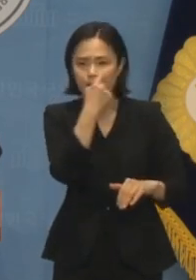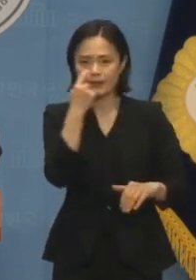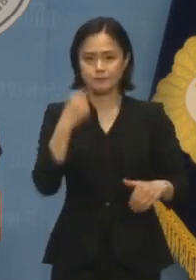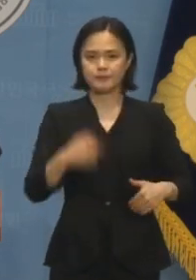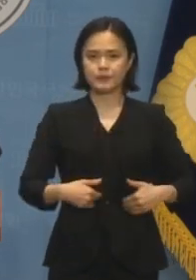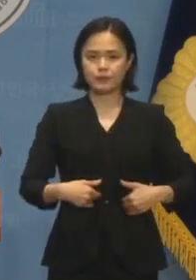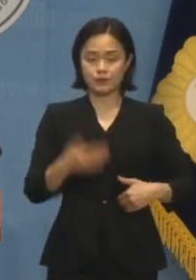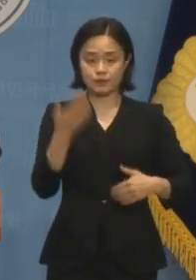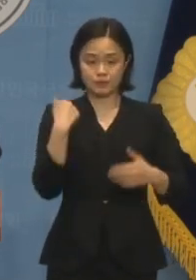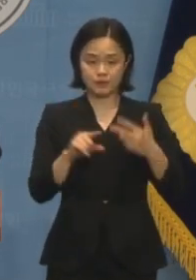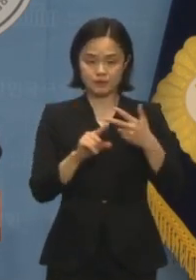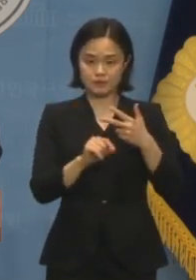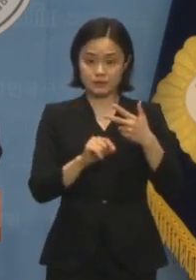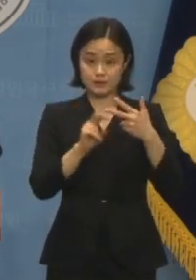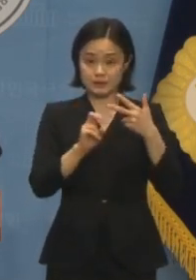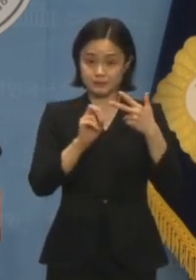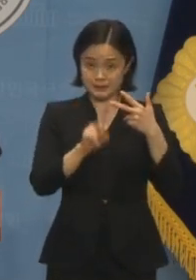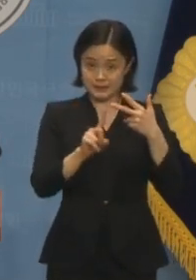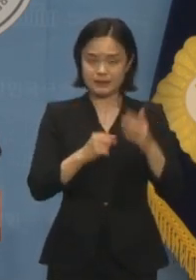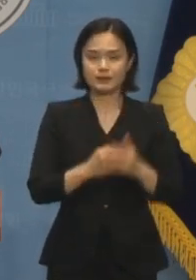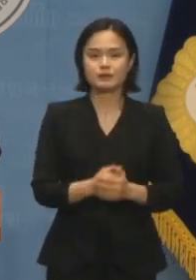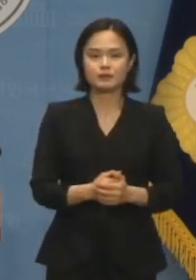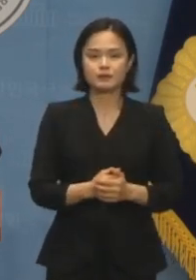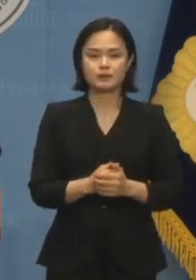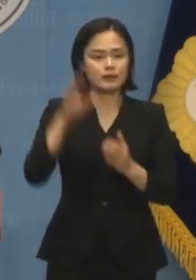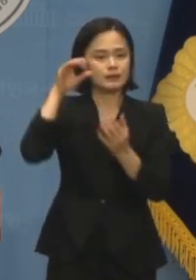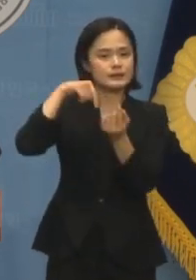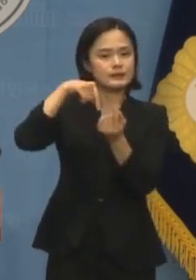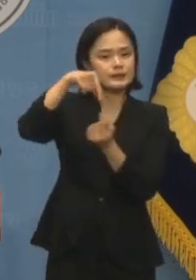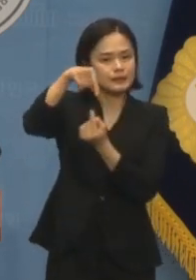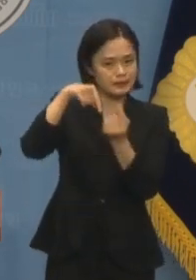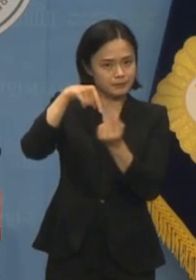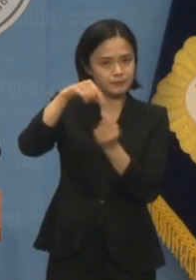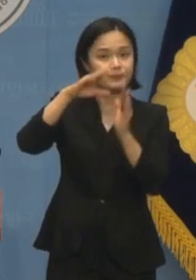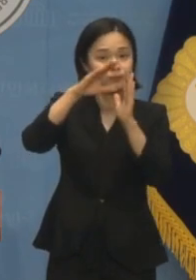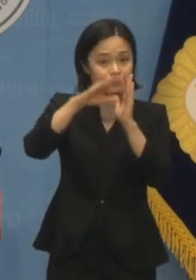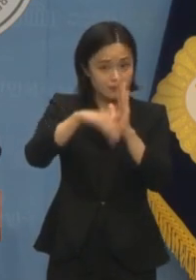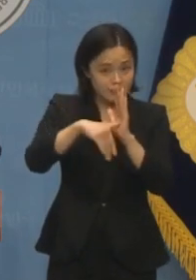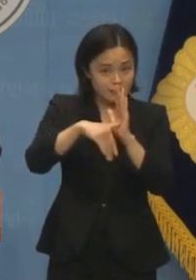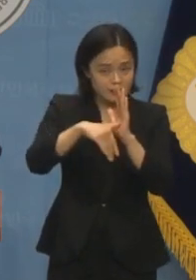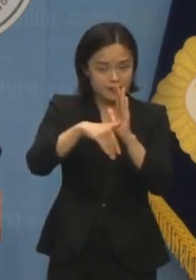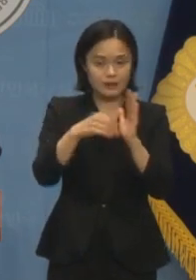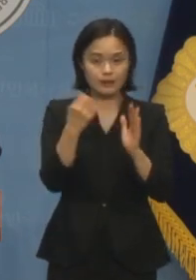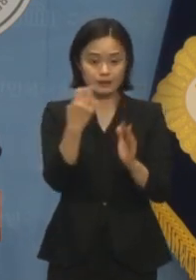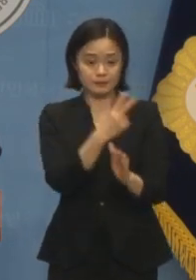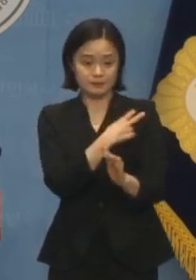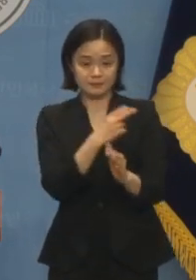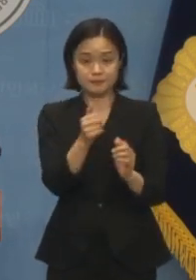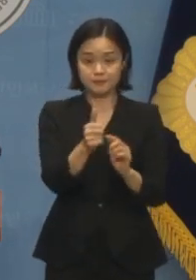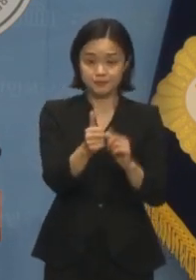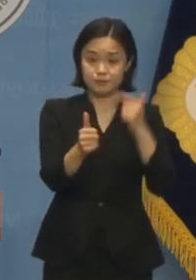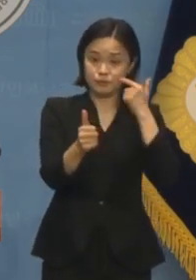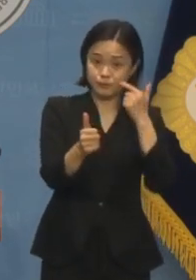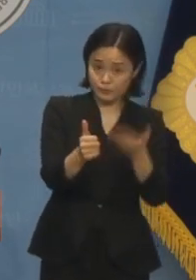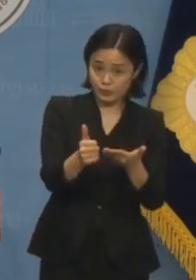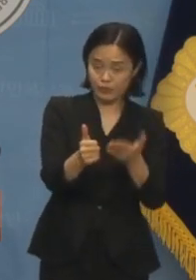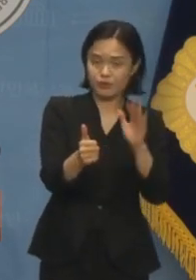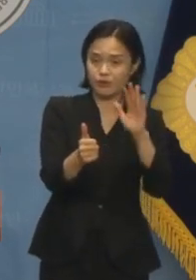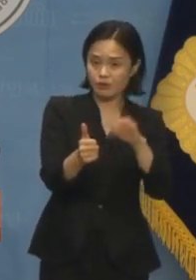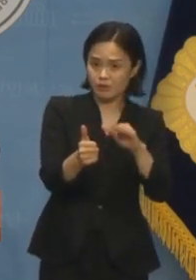의원들은 최상병 특검 입법 청문회장에서 임성근 전 사단장에게 도이치모터스 주가 조작 사건의